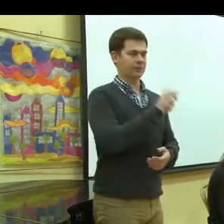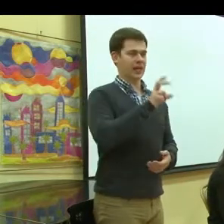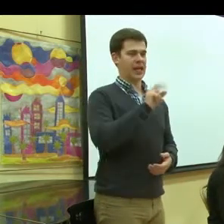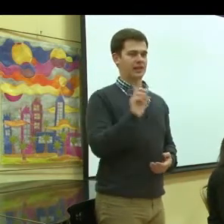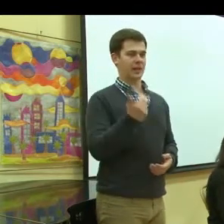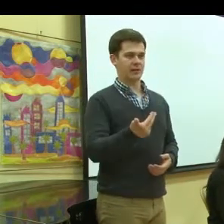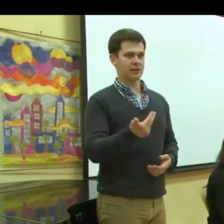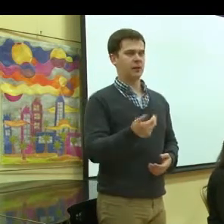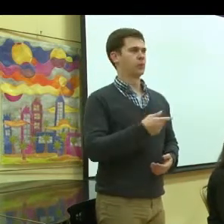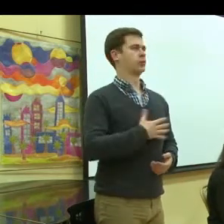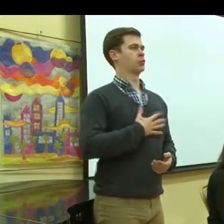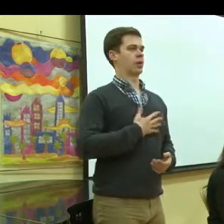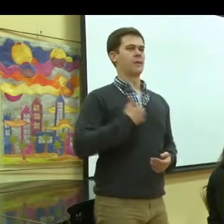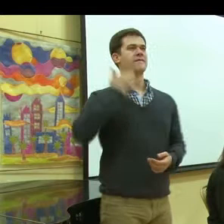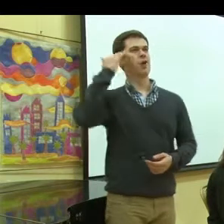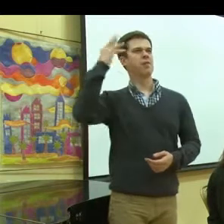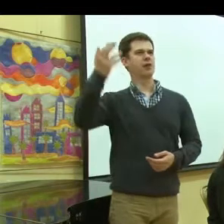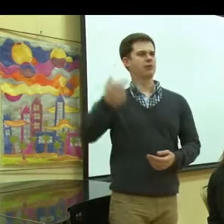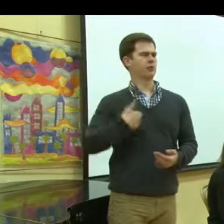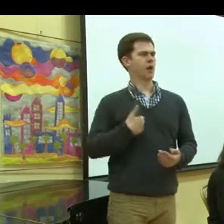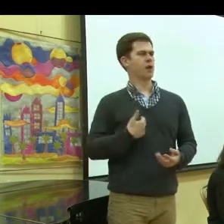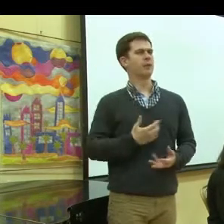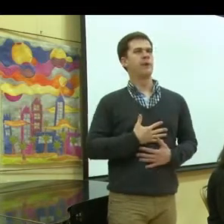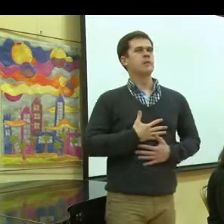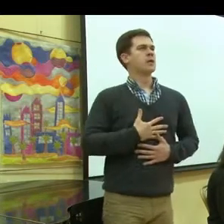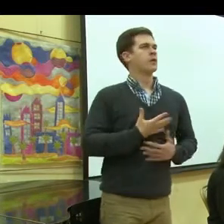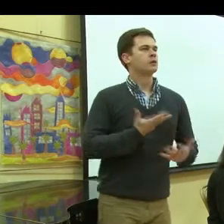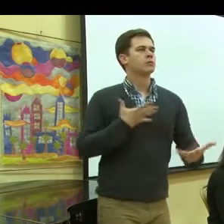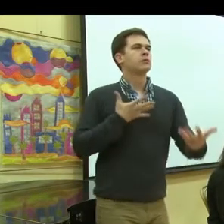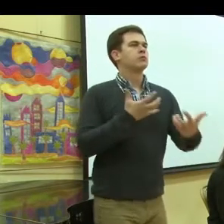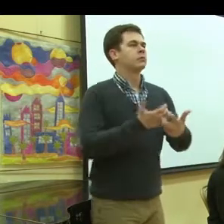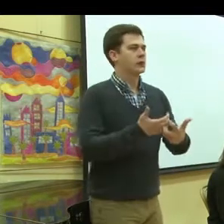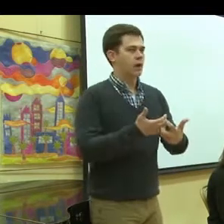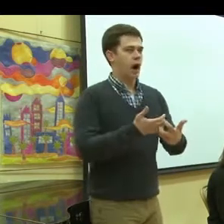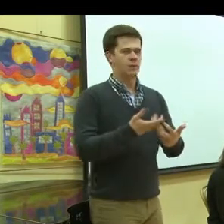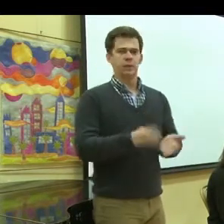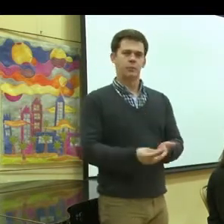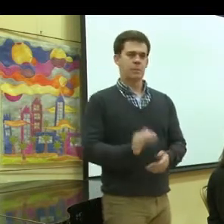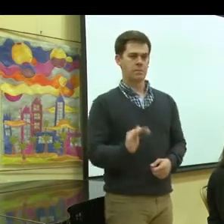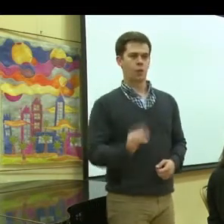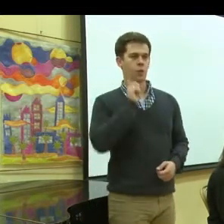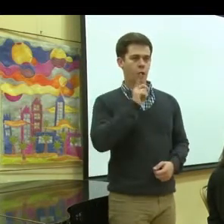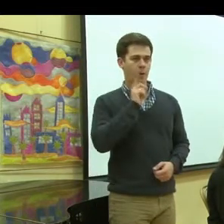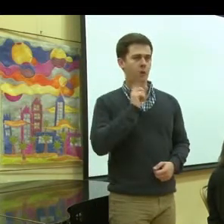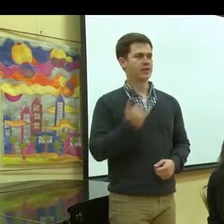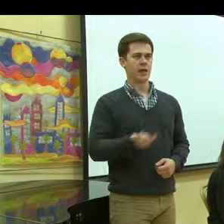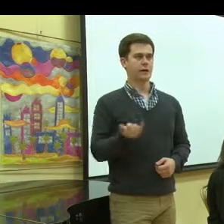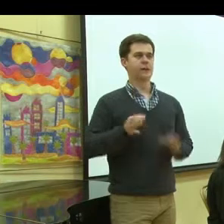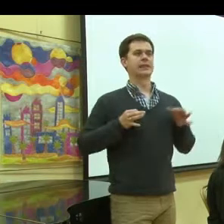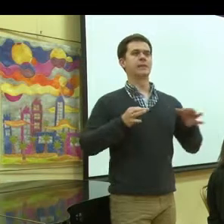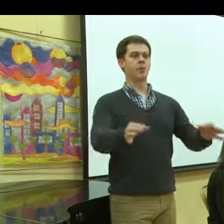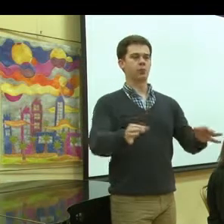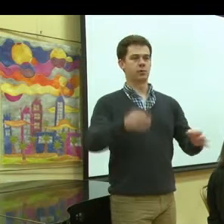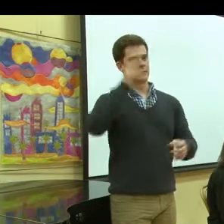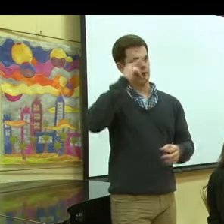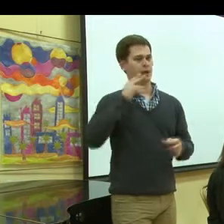mieć takie wyobrażenie, że tango to namiętność i cała reszta, na przykład jak był mały, jechał do szkoły, to zawsze w samochodzie, jak na